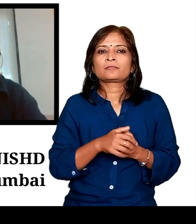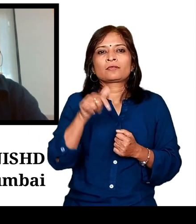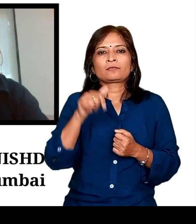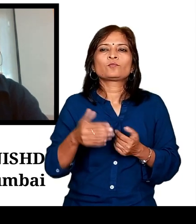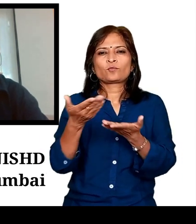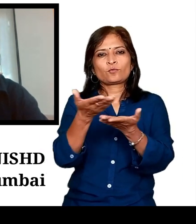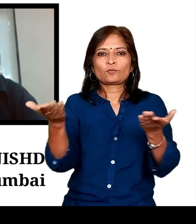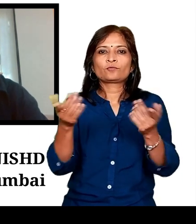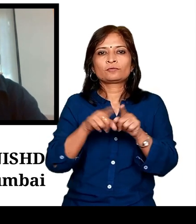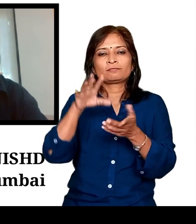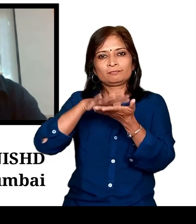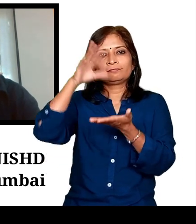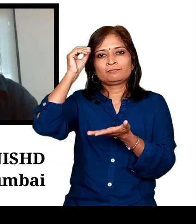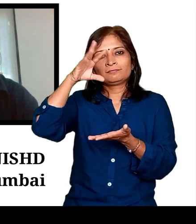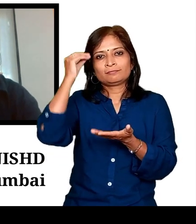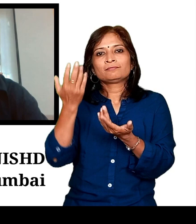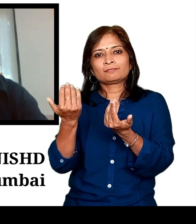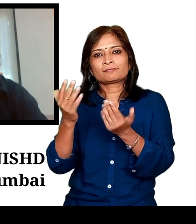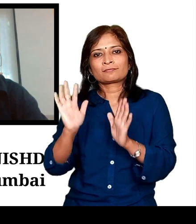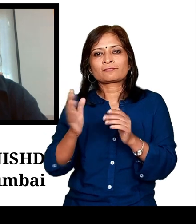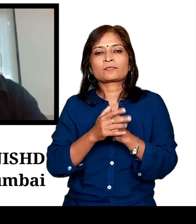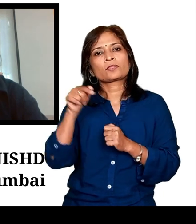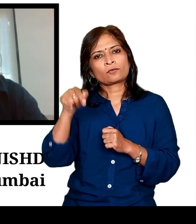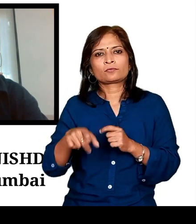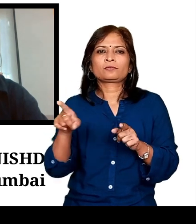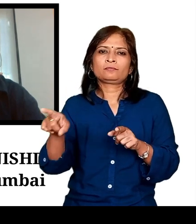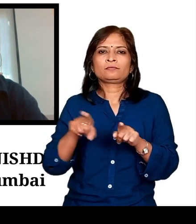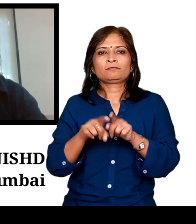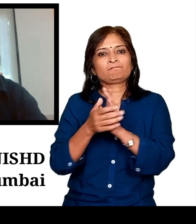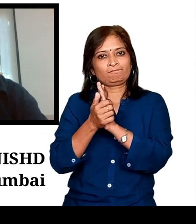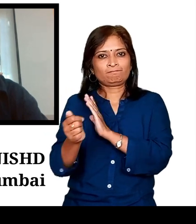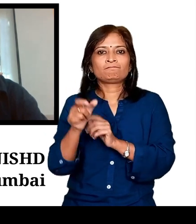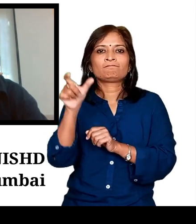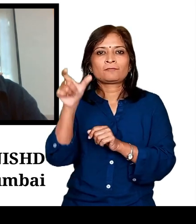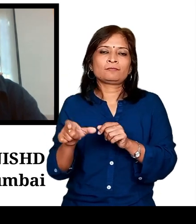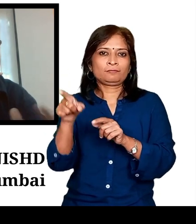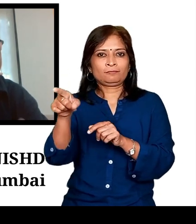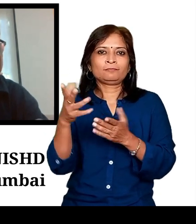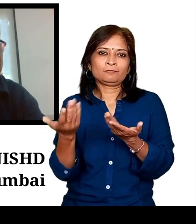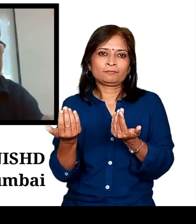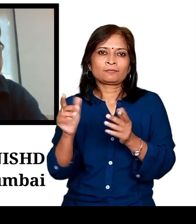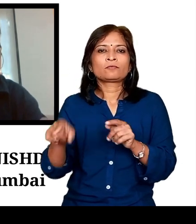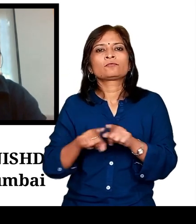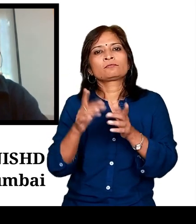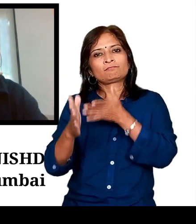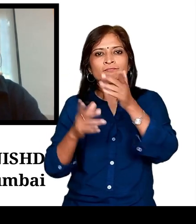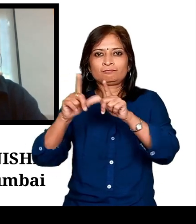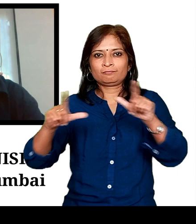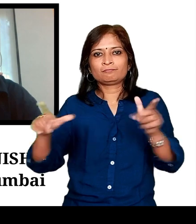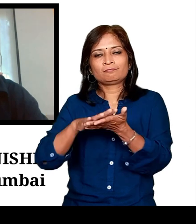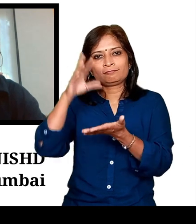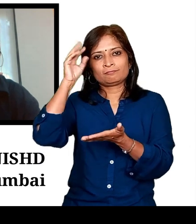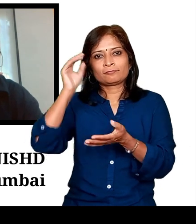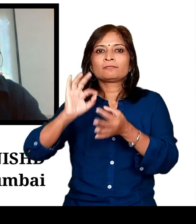बाकी लोग भी अच्छे से सीख सकते हैं, और they also can become very good professional. They also can do the sign